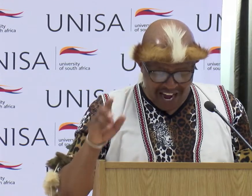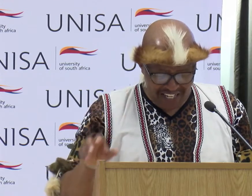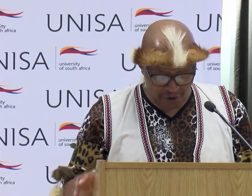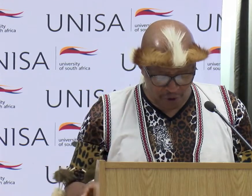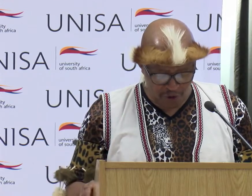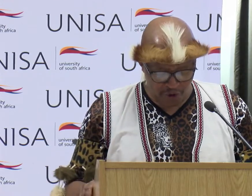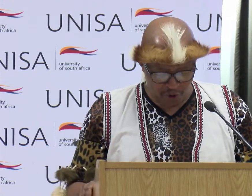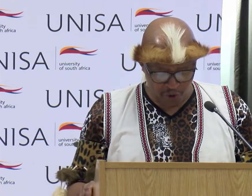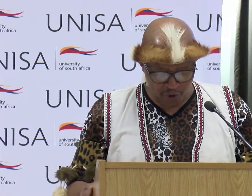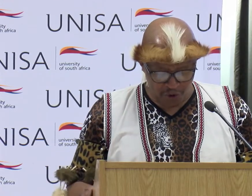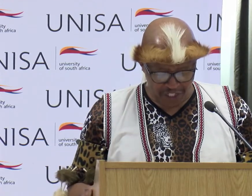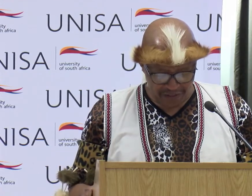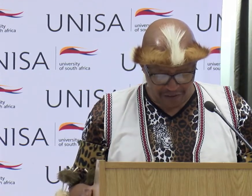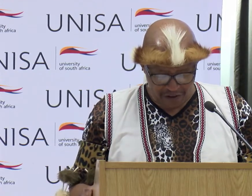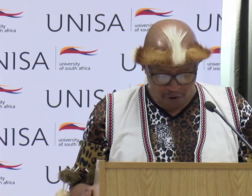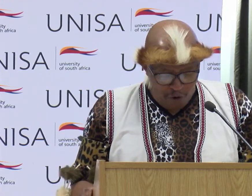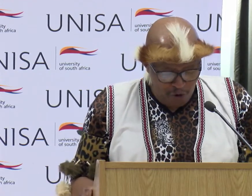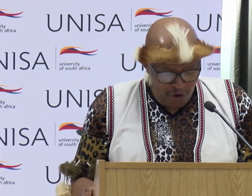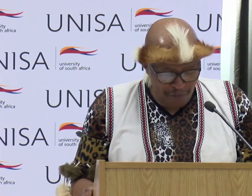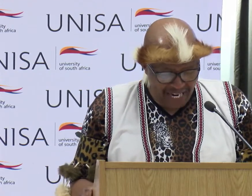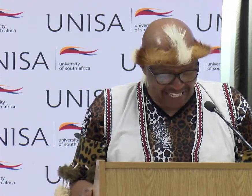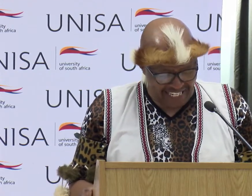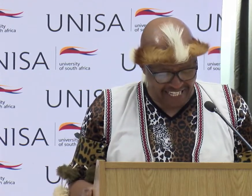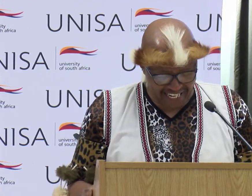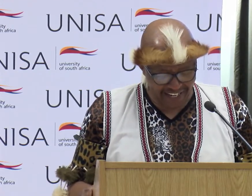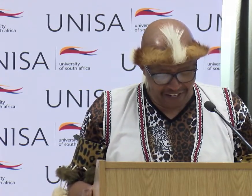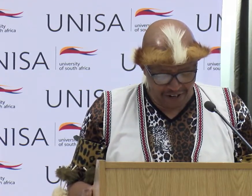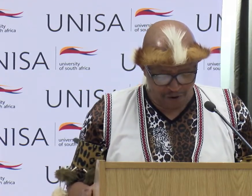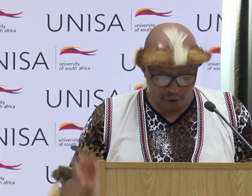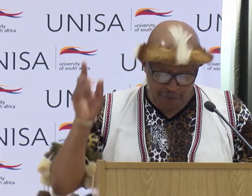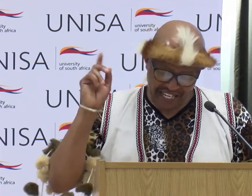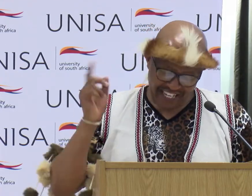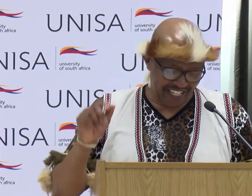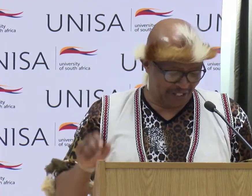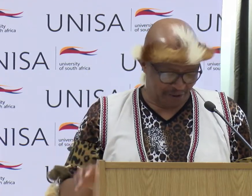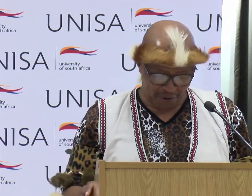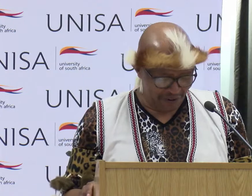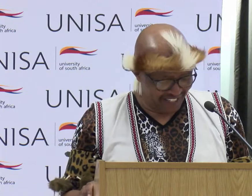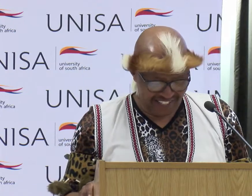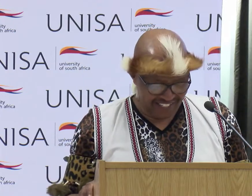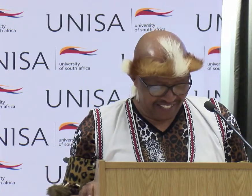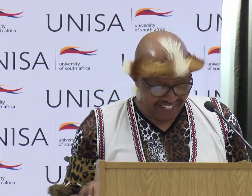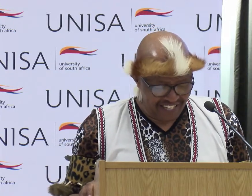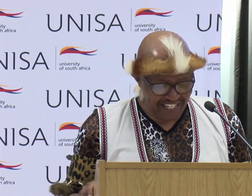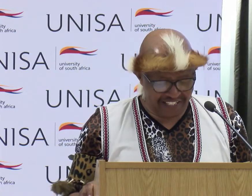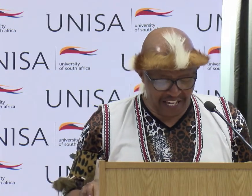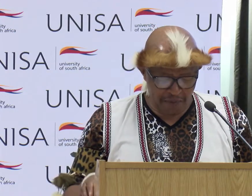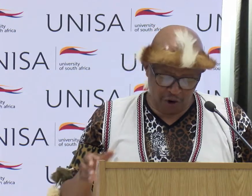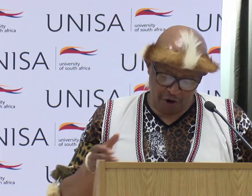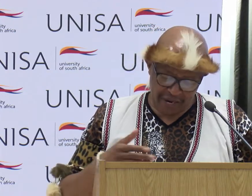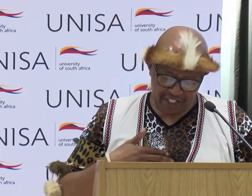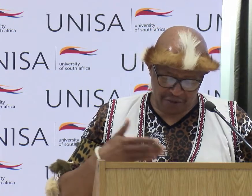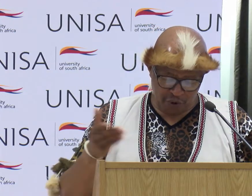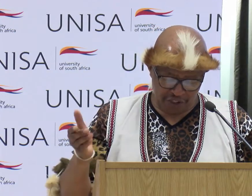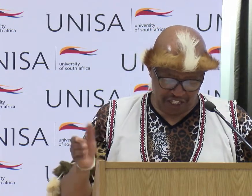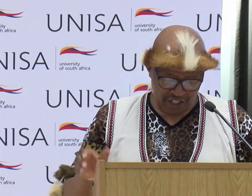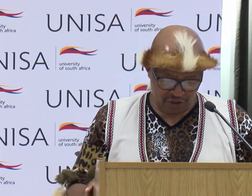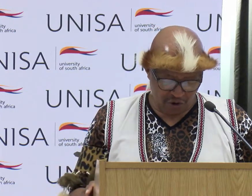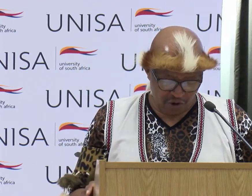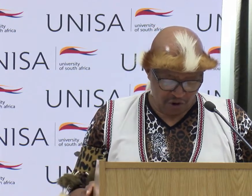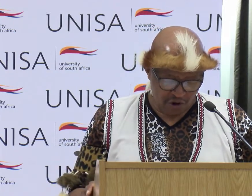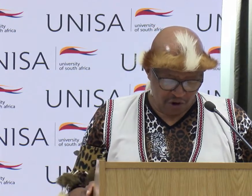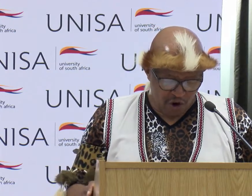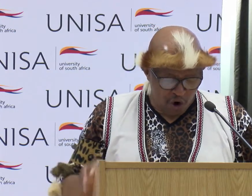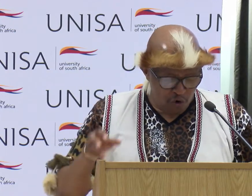siveza ulwazi olunzulu ukuthi ukukhuluma kahle hle ngubizo isipho noma